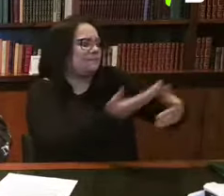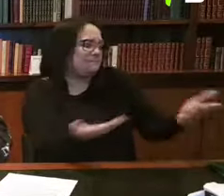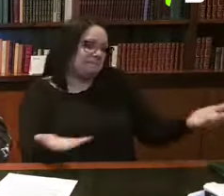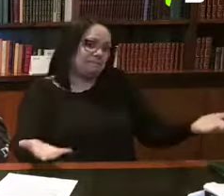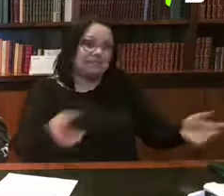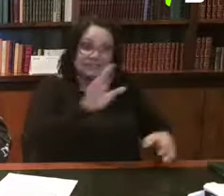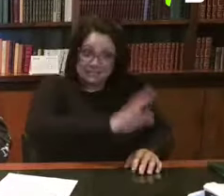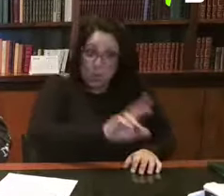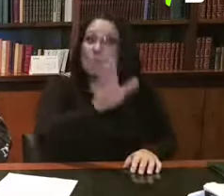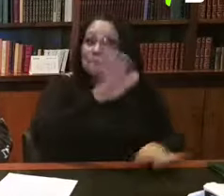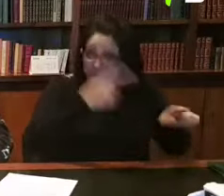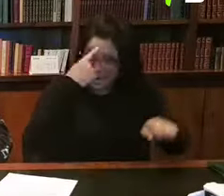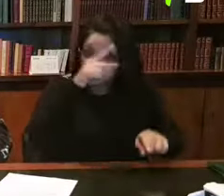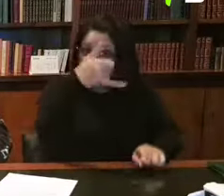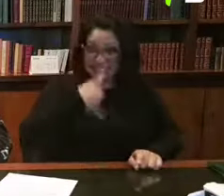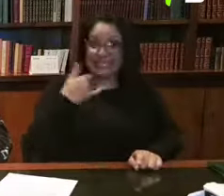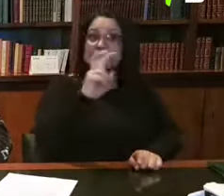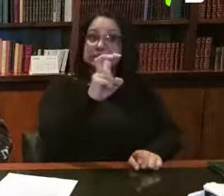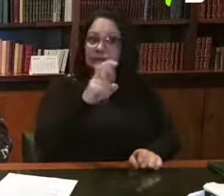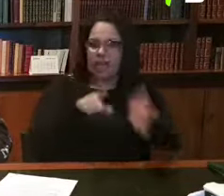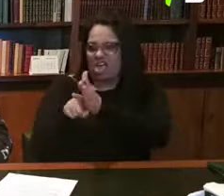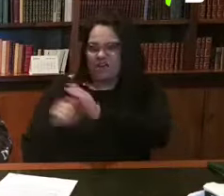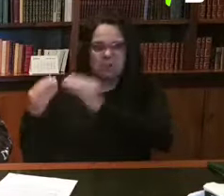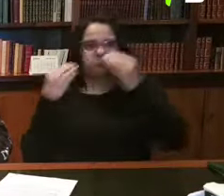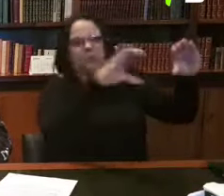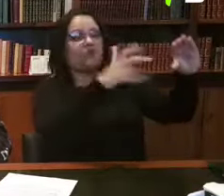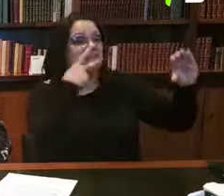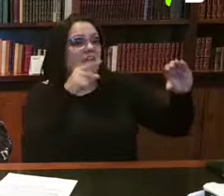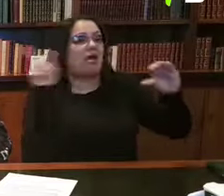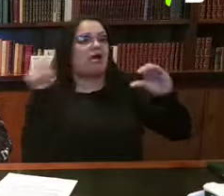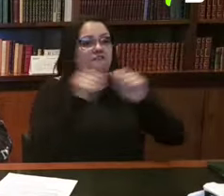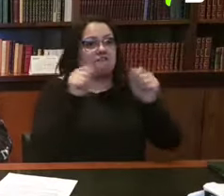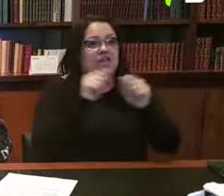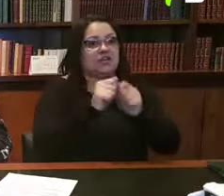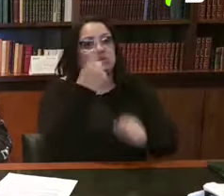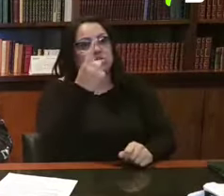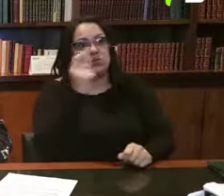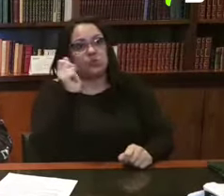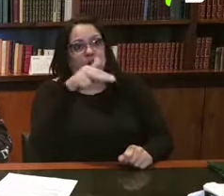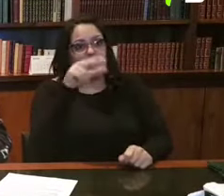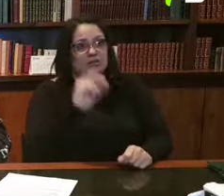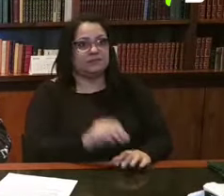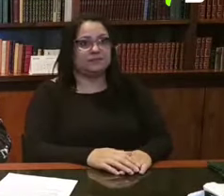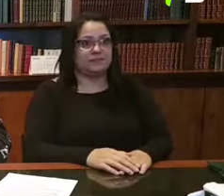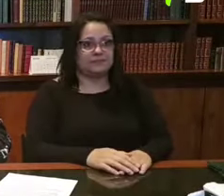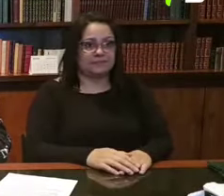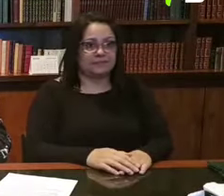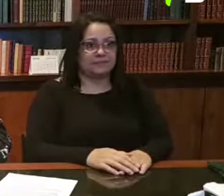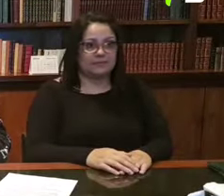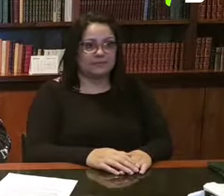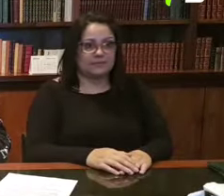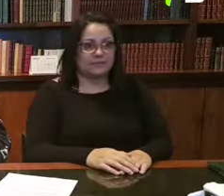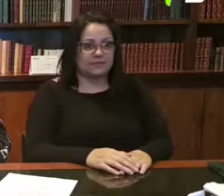você não está imune aí a ser até sua vida de maçada então eu espero trocar em